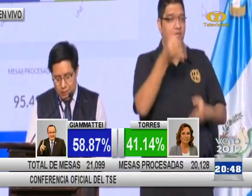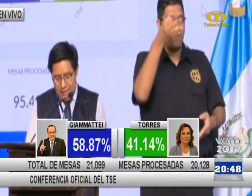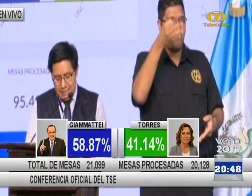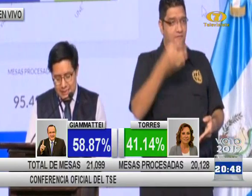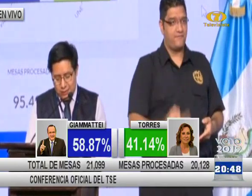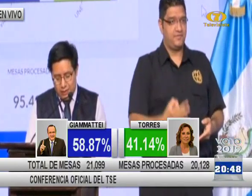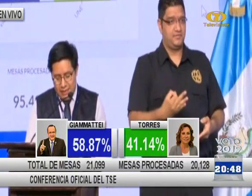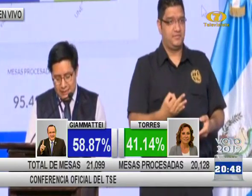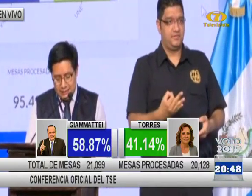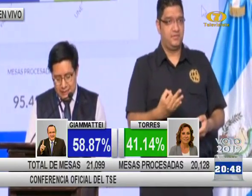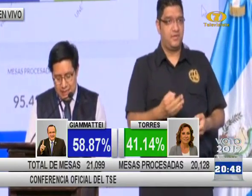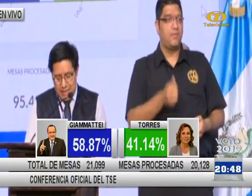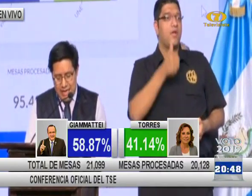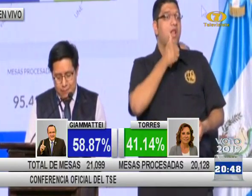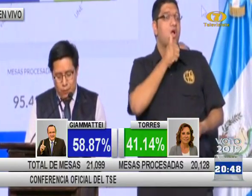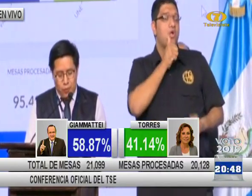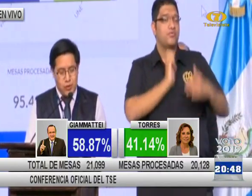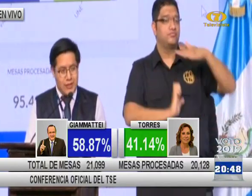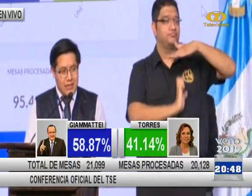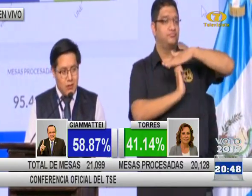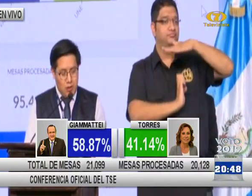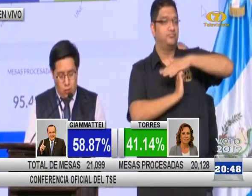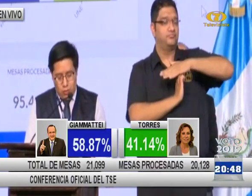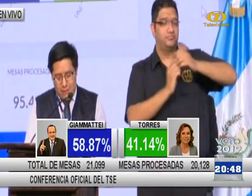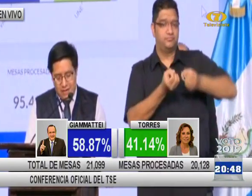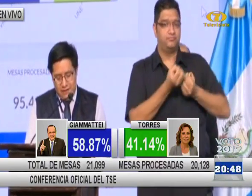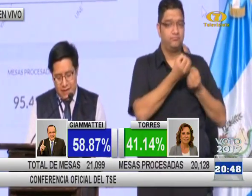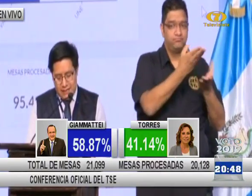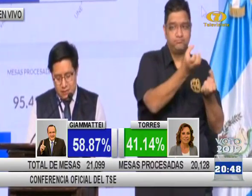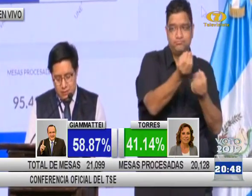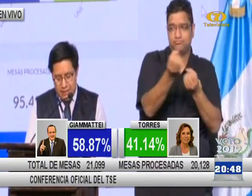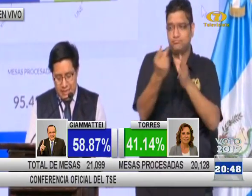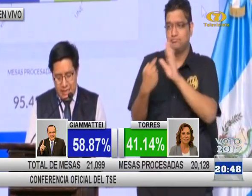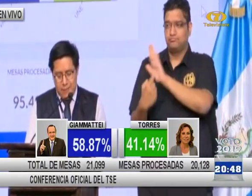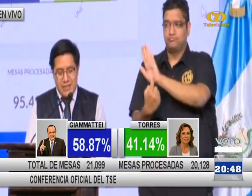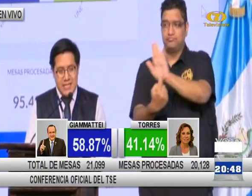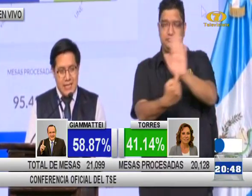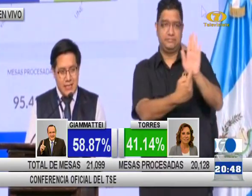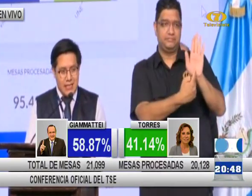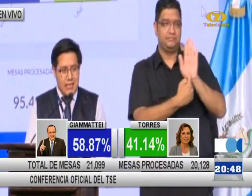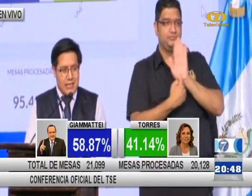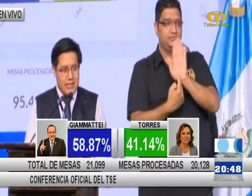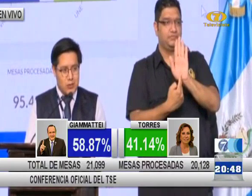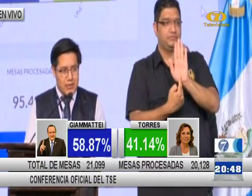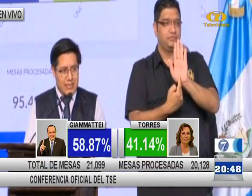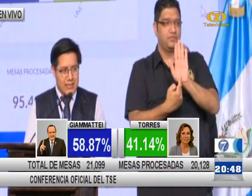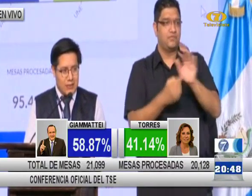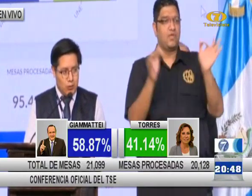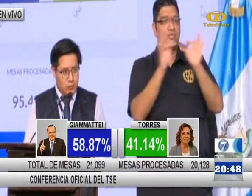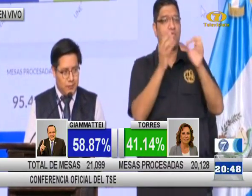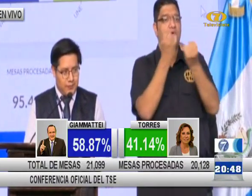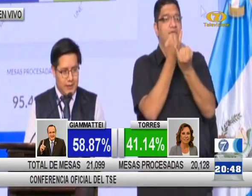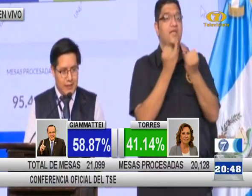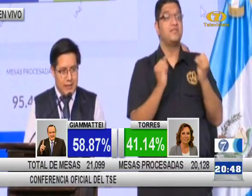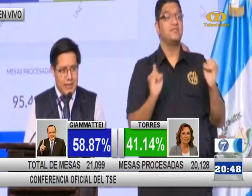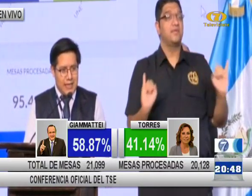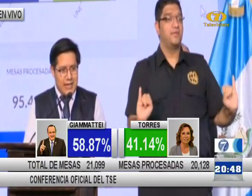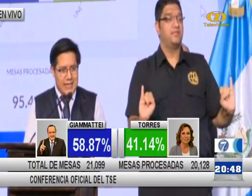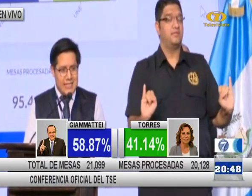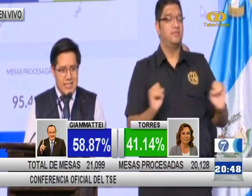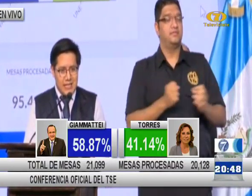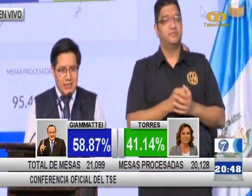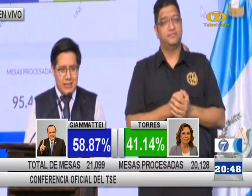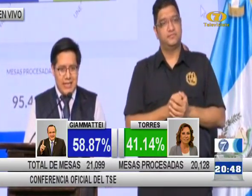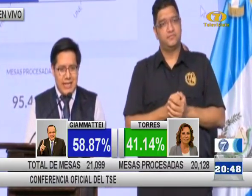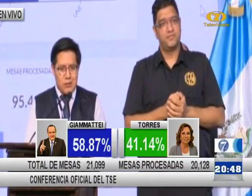las autoridades electorales al proporcionar una verificación independiente de su exactitud.